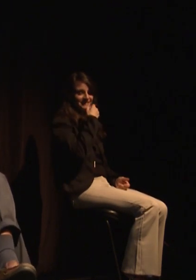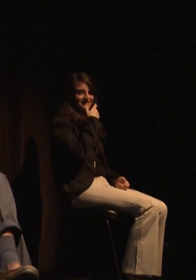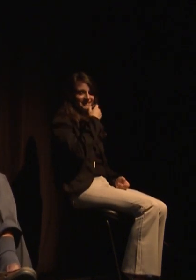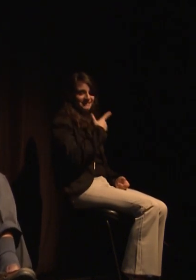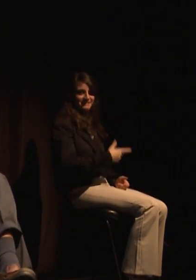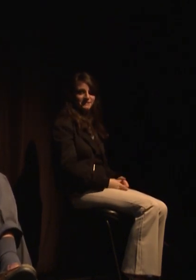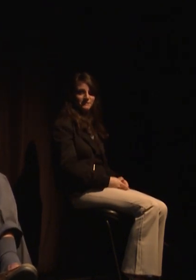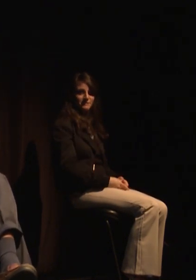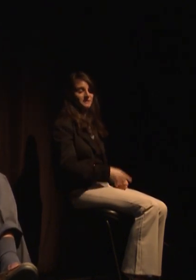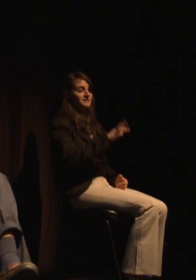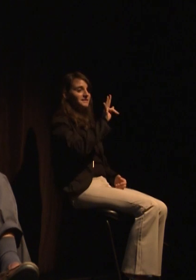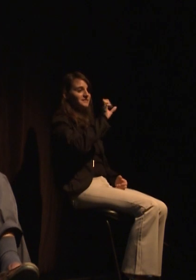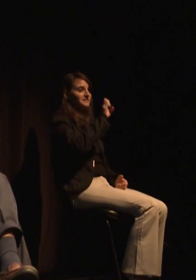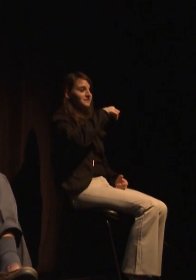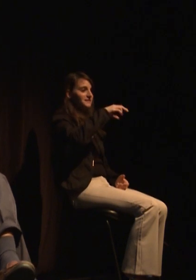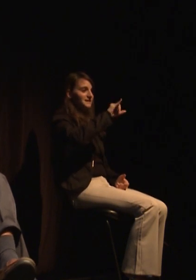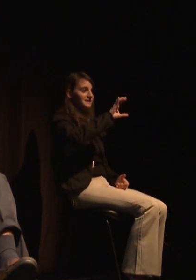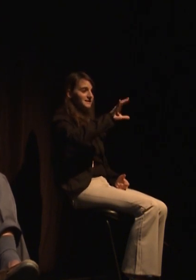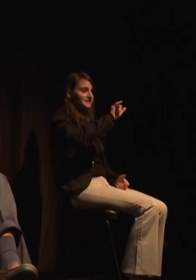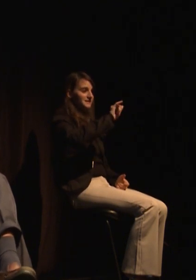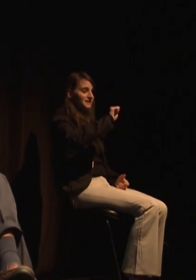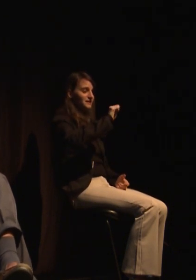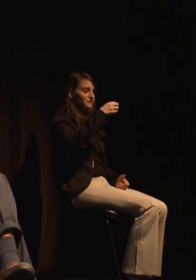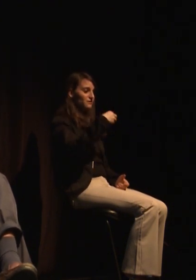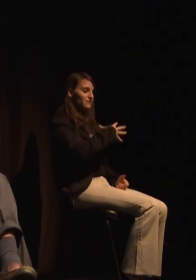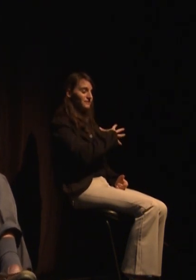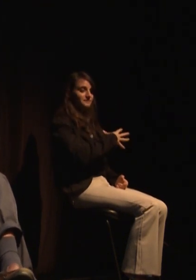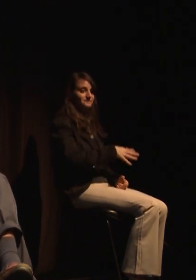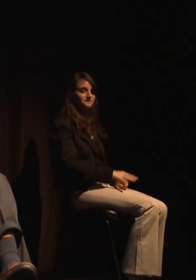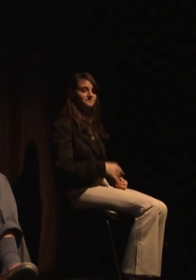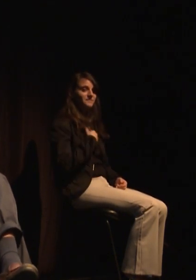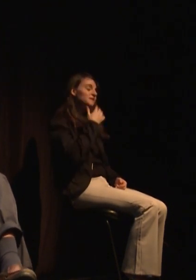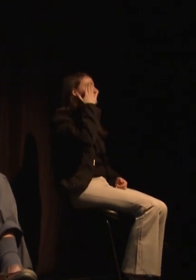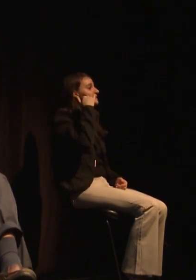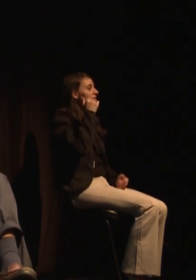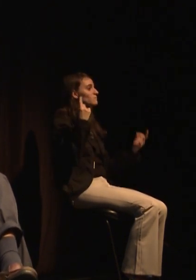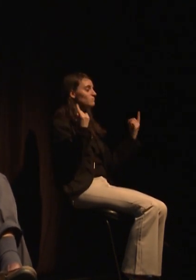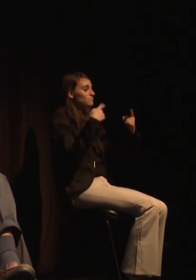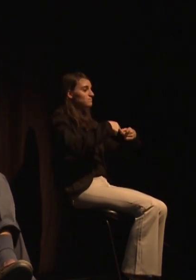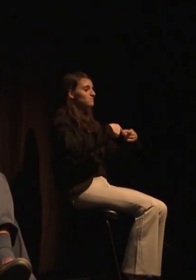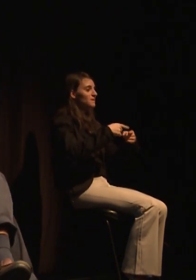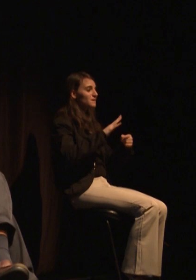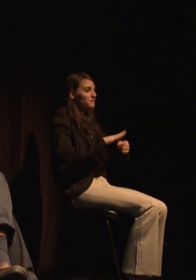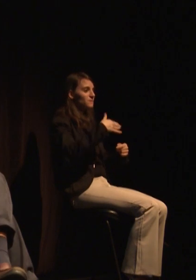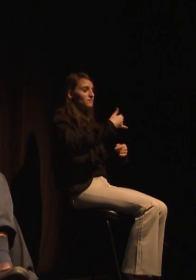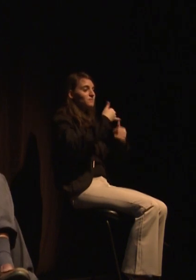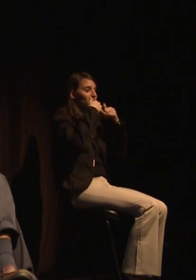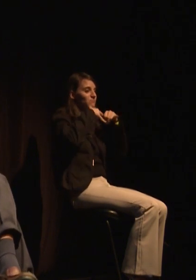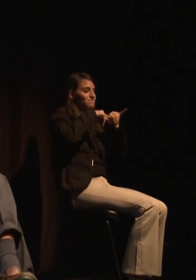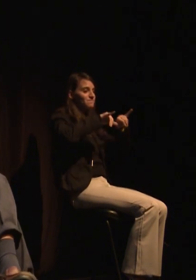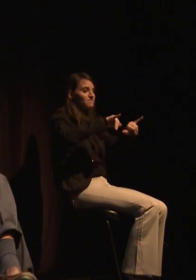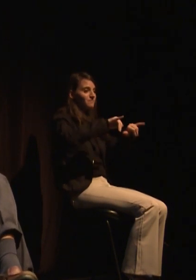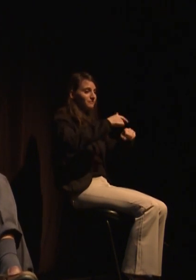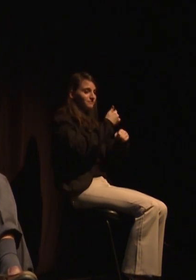A Fenícia média, a Fenícia nova, né? A única coisa que eu sei da Guerra das Termópilas é que quando avisaram o